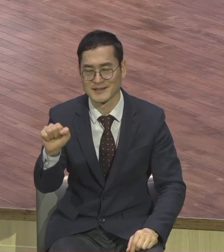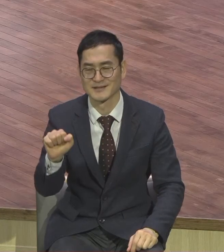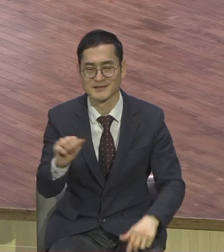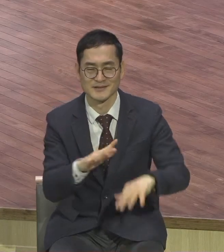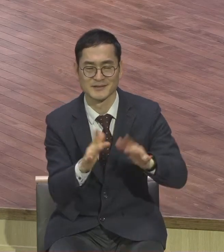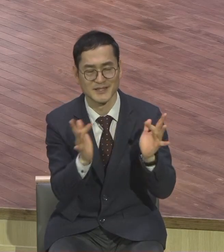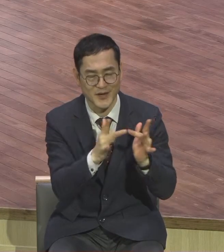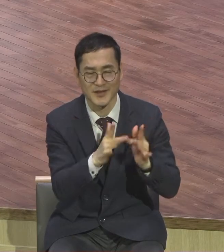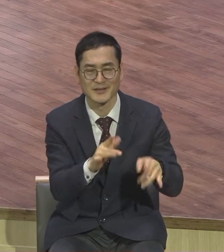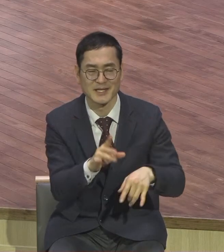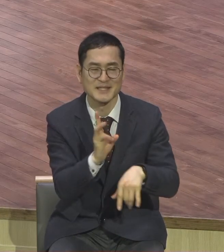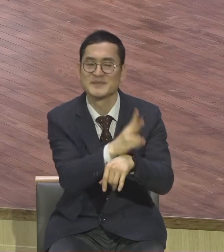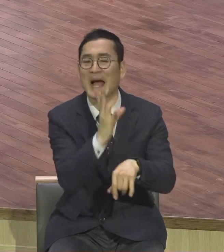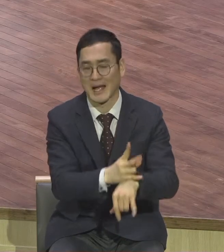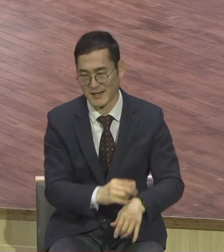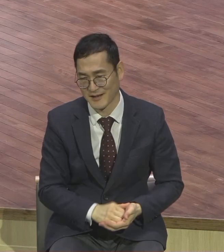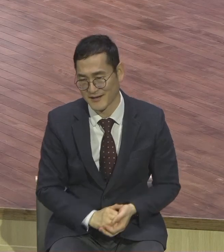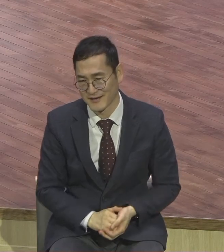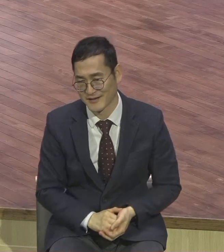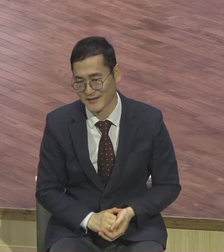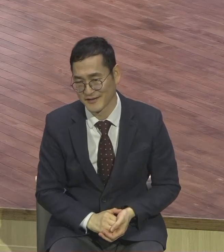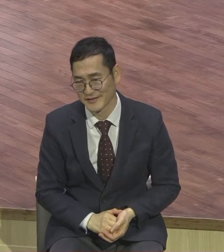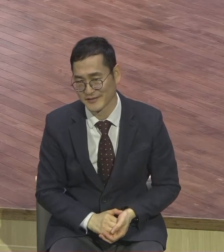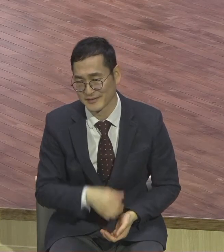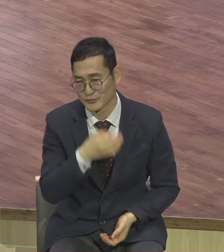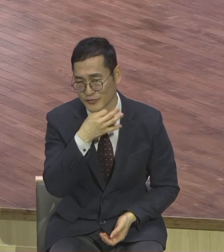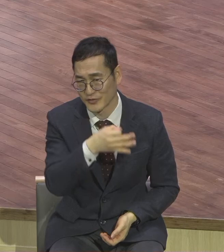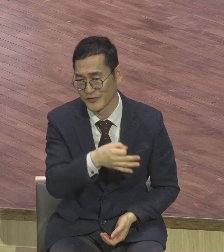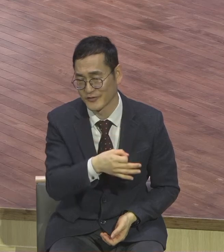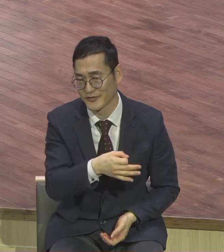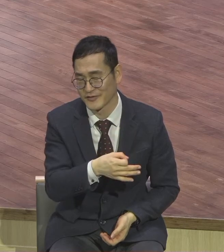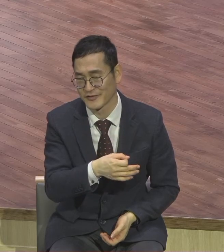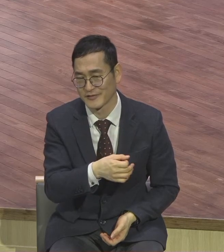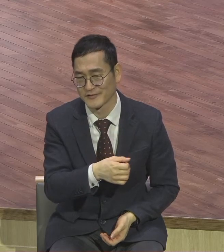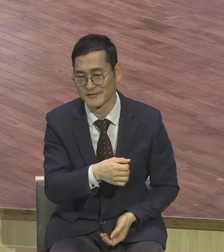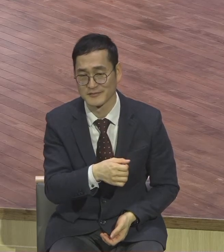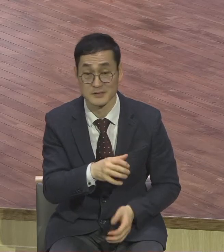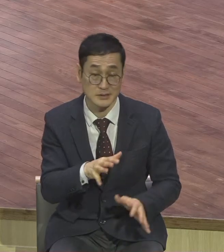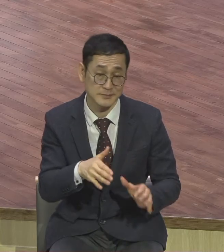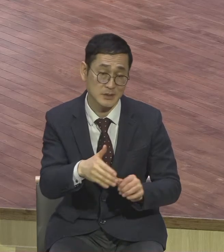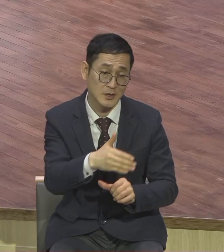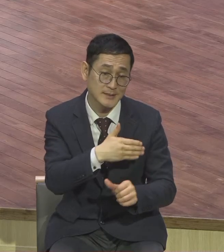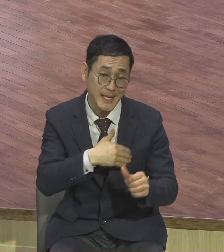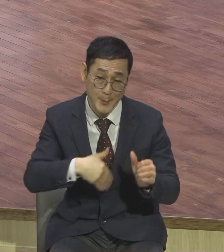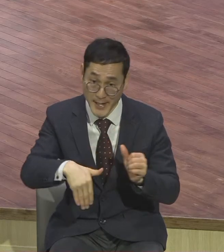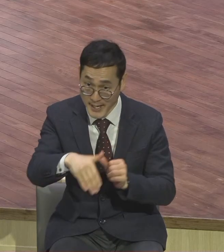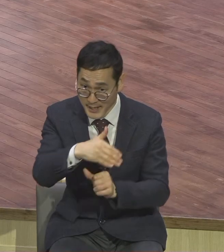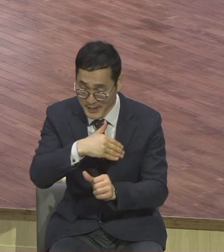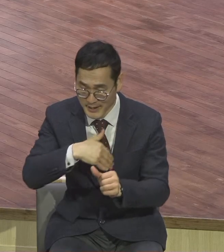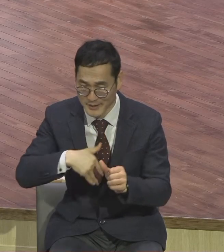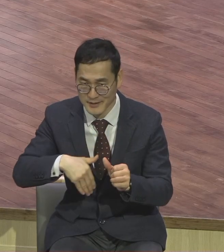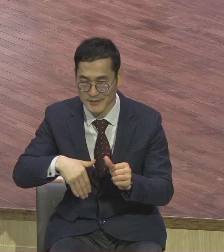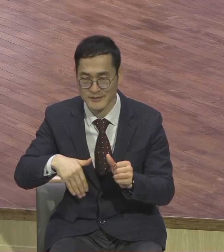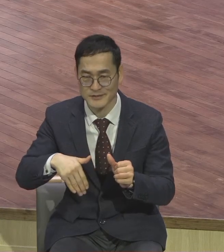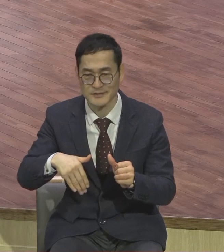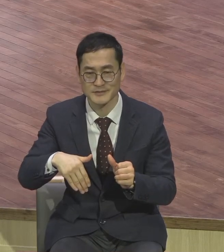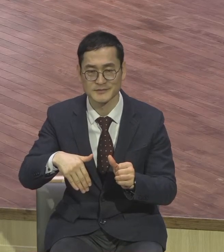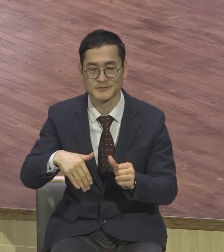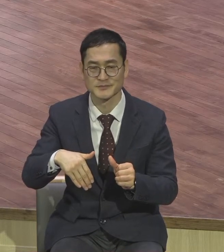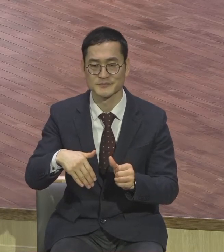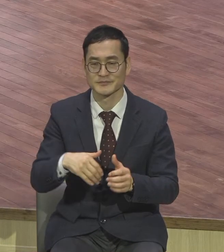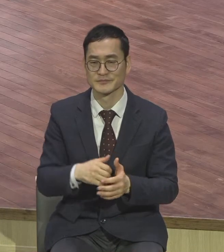그래서 현실에서 이 어려운 이런 상황 속에서 우리 예원교 성도들은